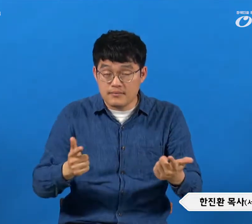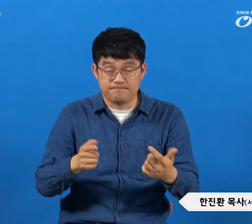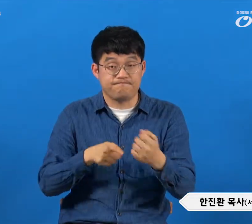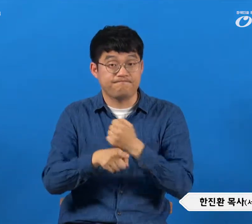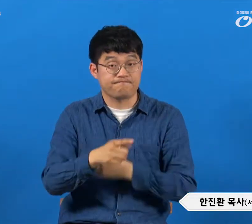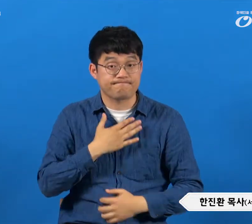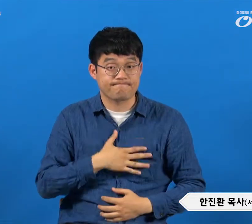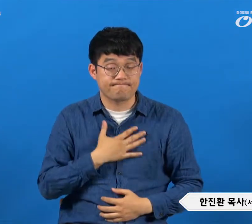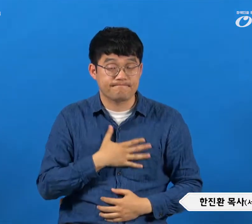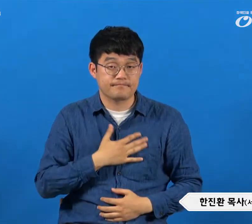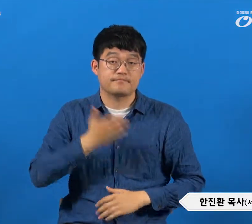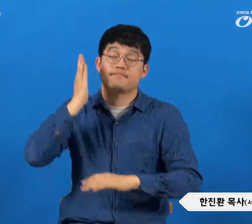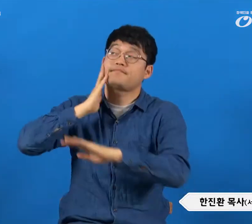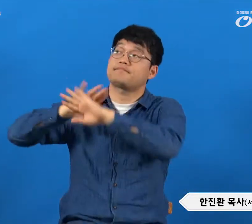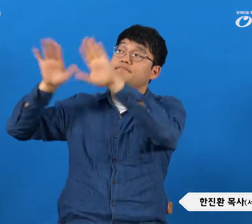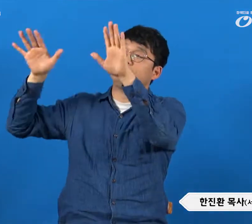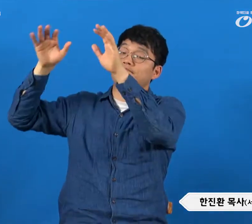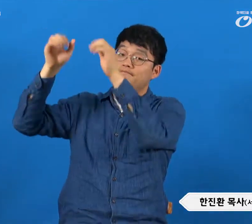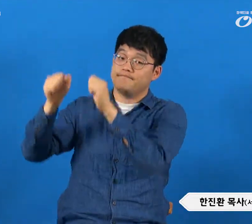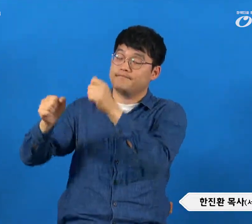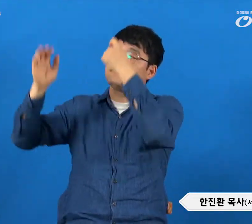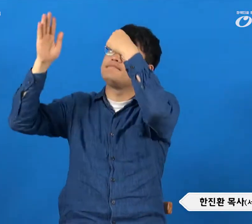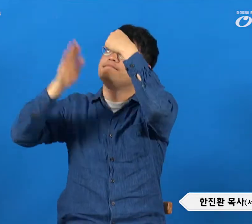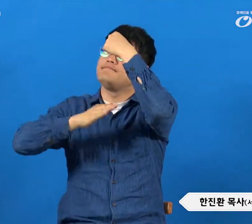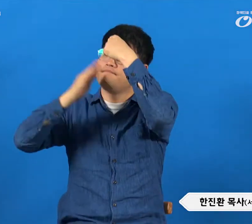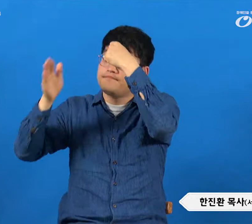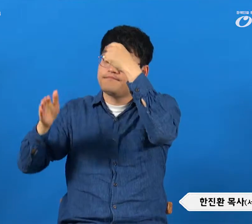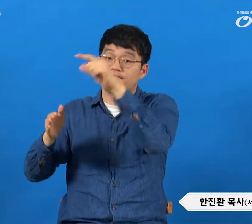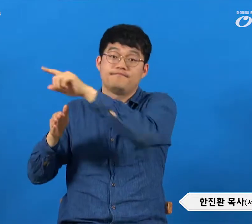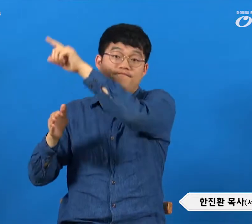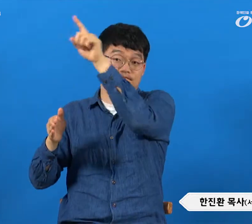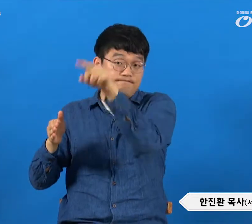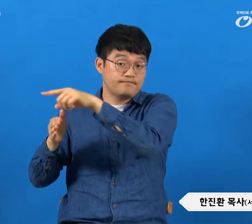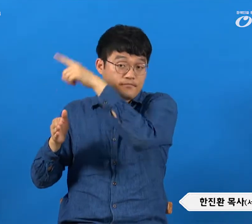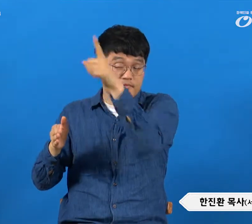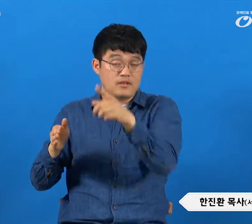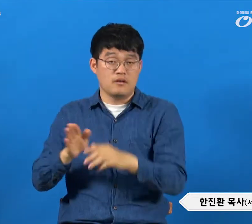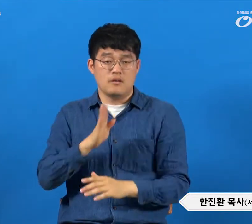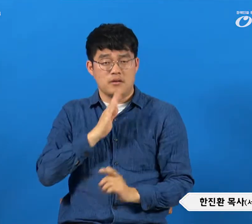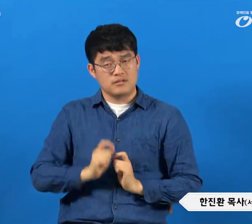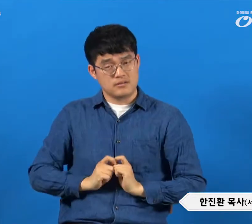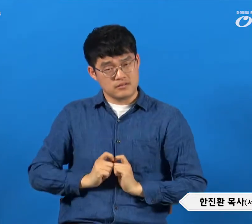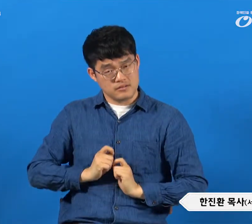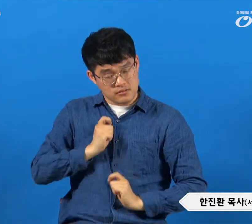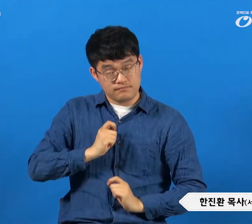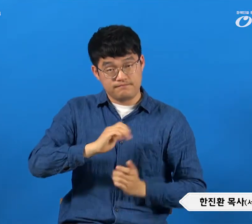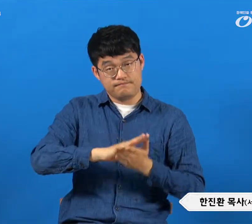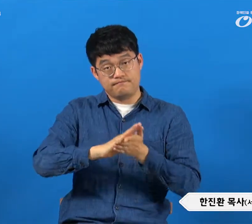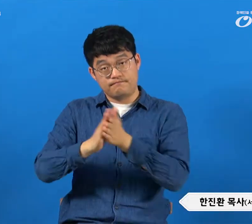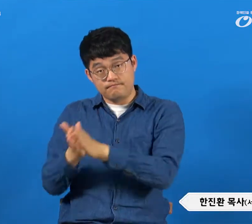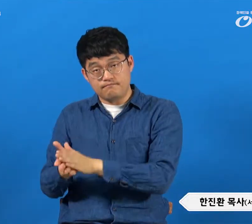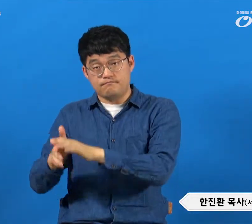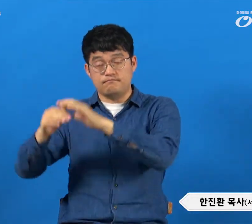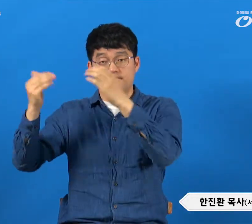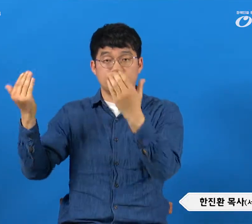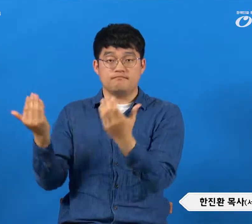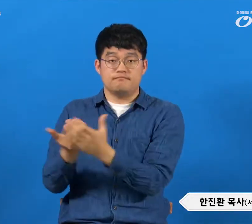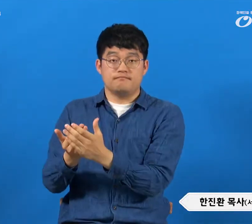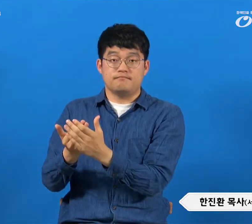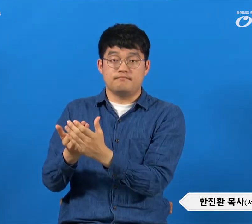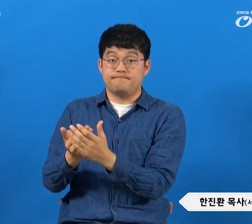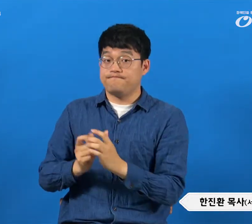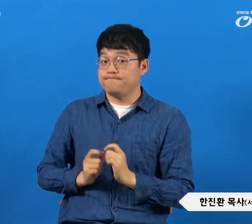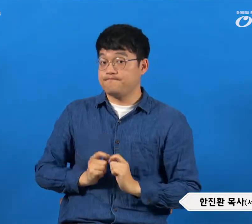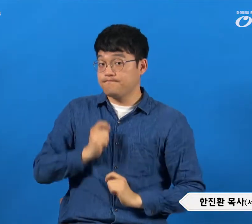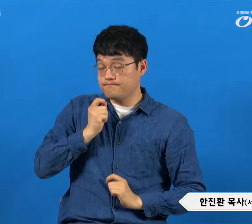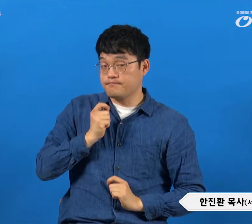무슨 뜻인지 아시겠습니까? 하늘에 있는 성도, 천국에 있는 성도는 얼마나 어렵게 되었겠습니까? 그냥